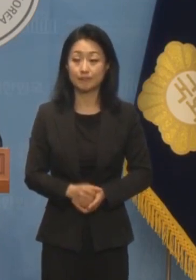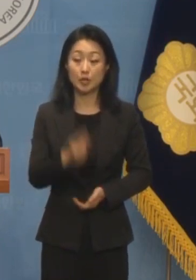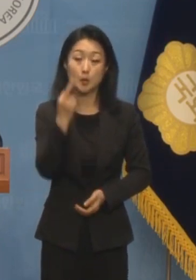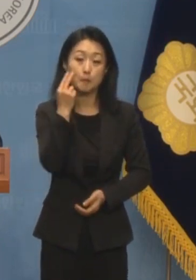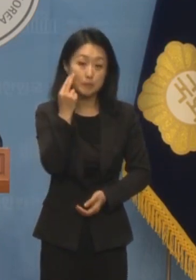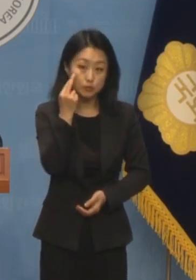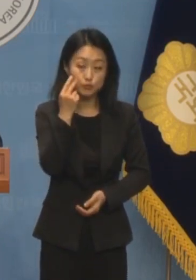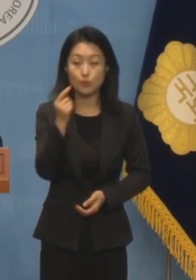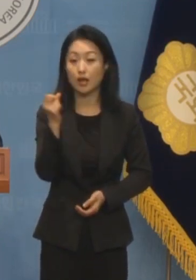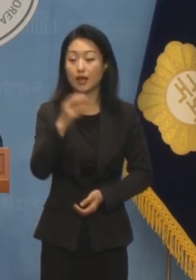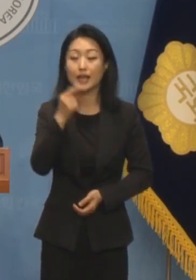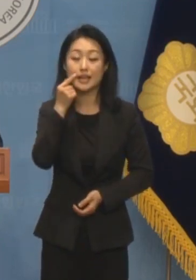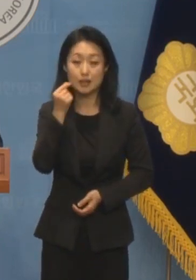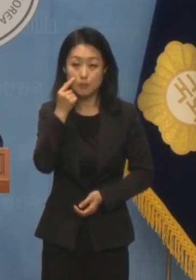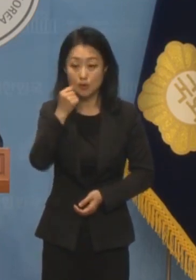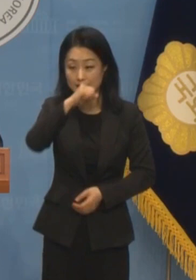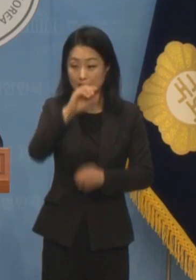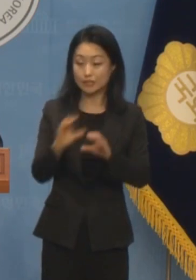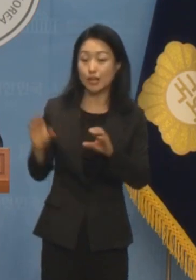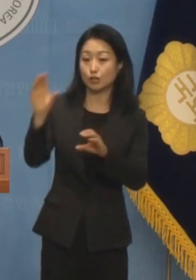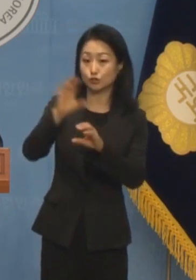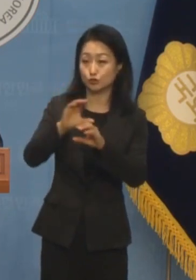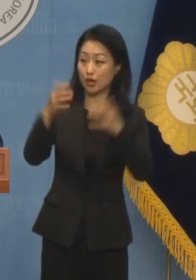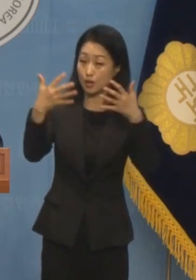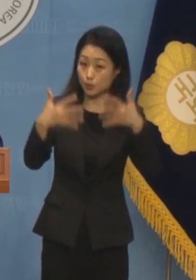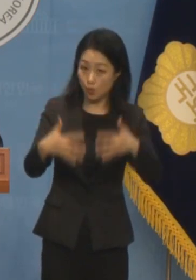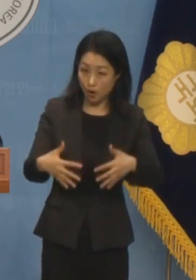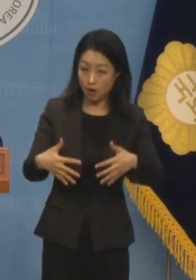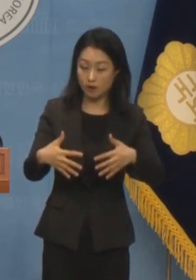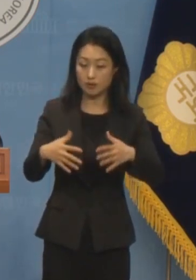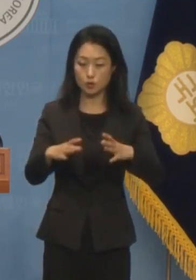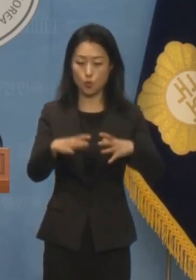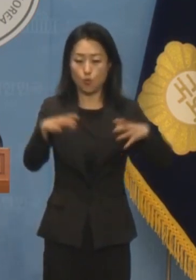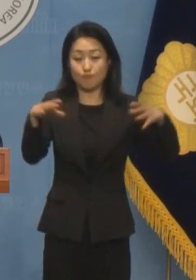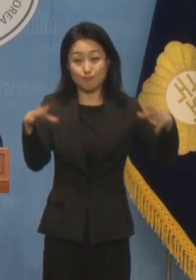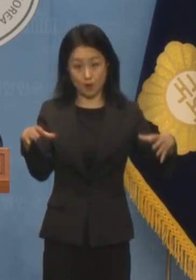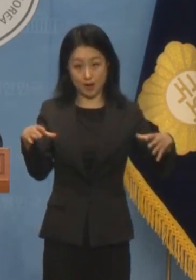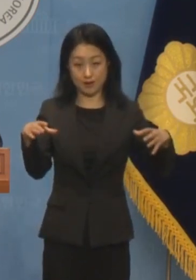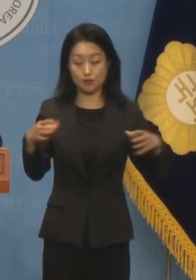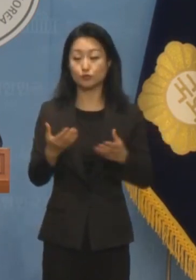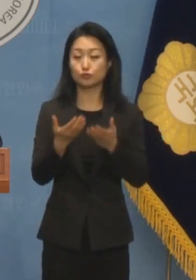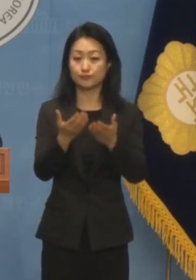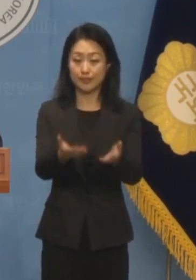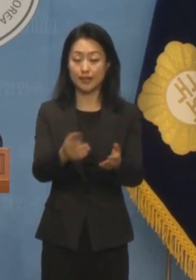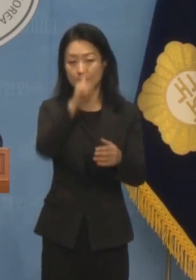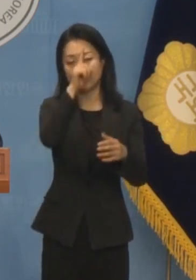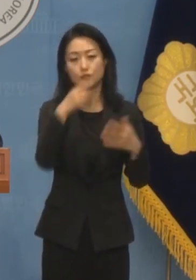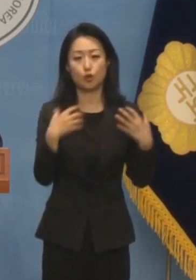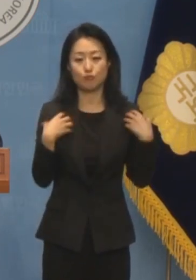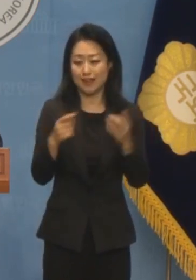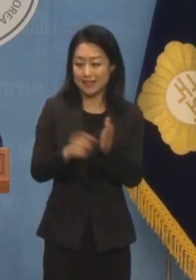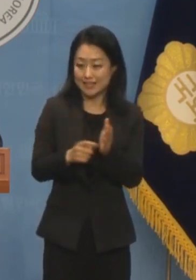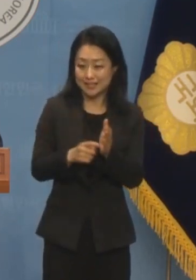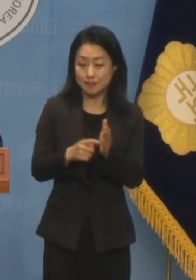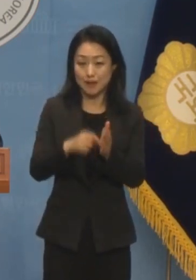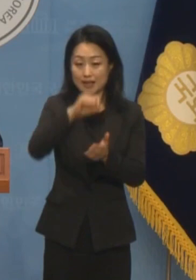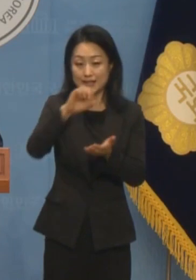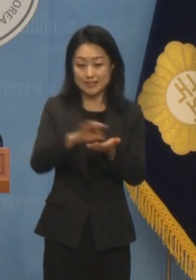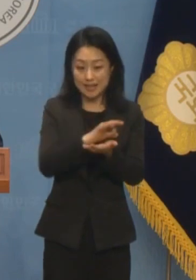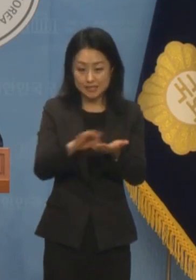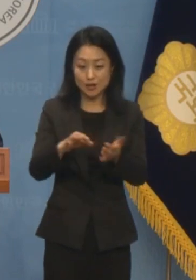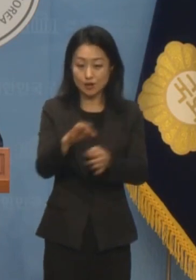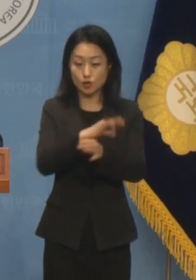미국이나 일본에서는 추경 편성 요건을 포괄적으로 규정해서 정부가 긴급한 재정